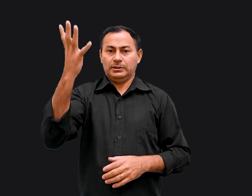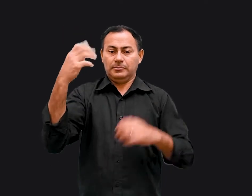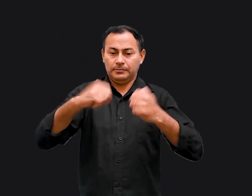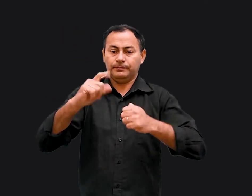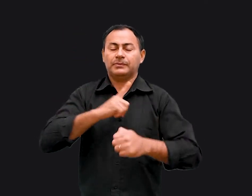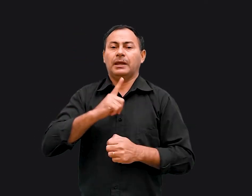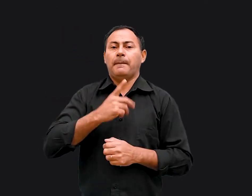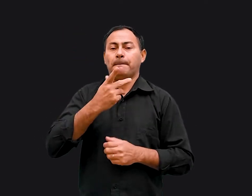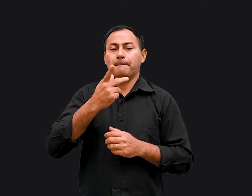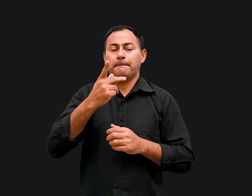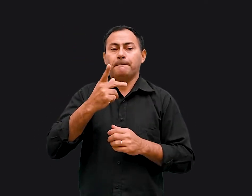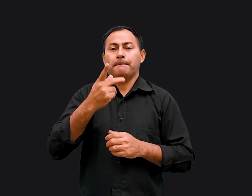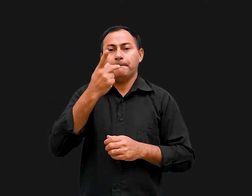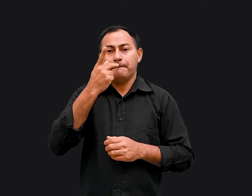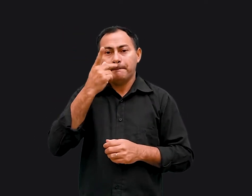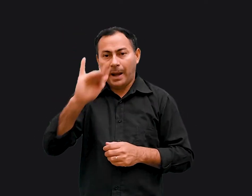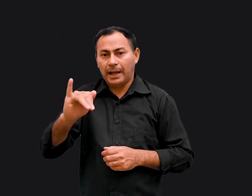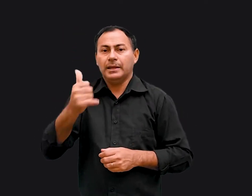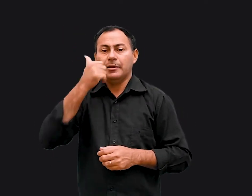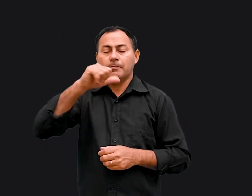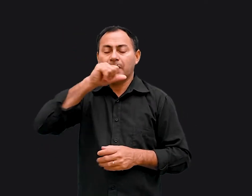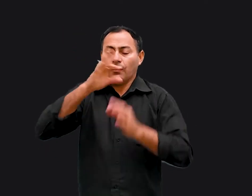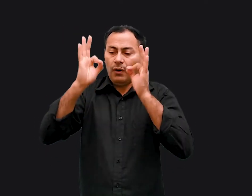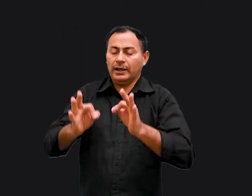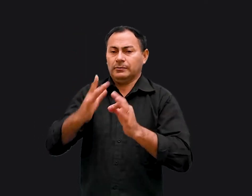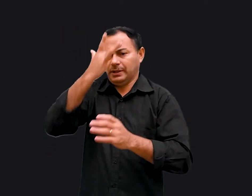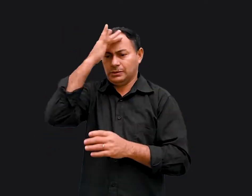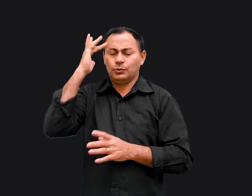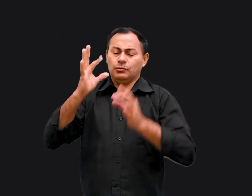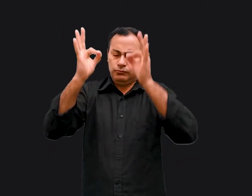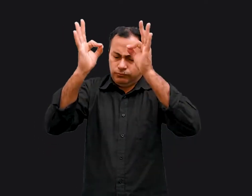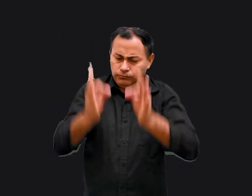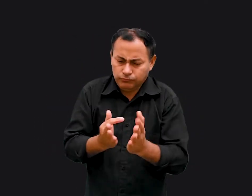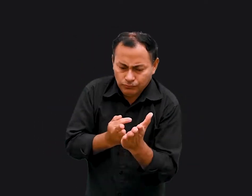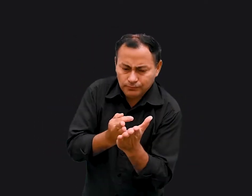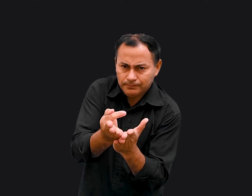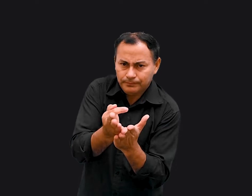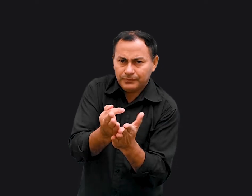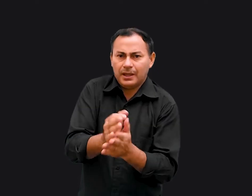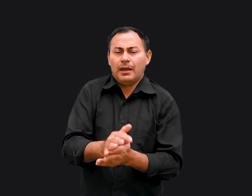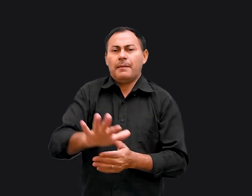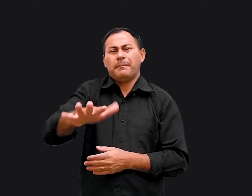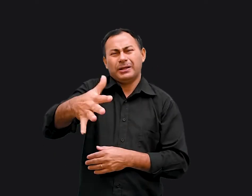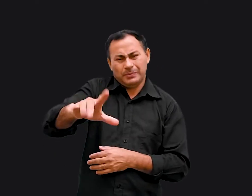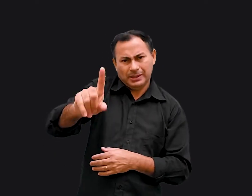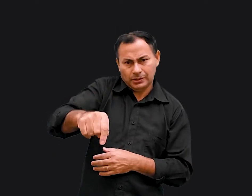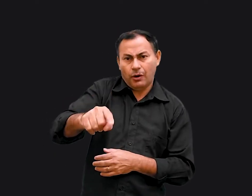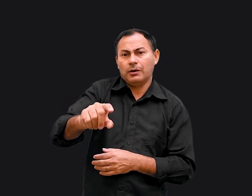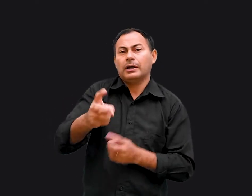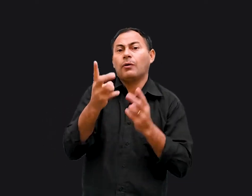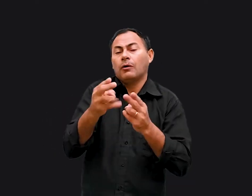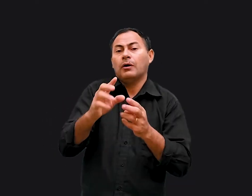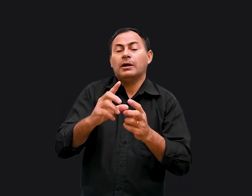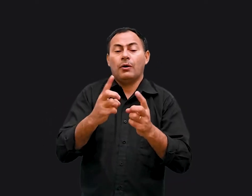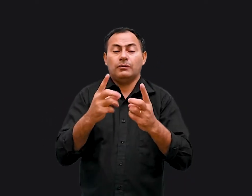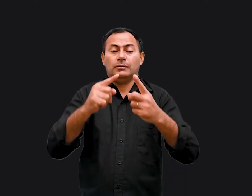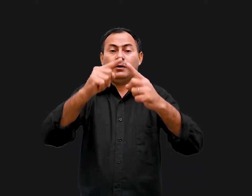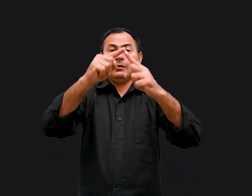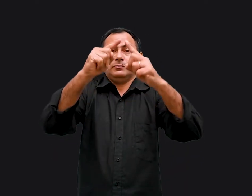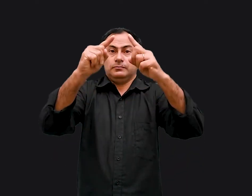haja pais adequados, parceiros adequados e pessoas adequadas. É mais ou menos assim, como se fosse um triângulo. A lei da